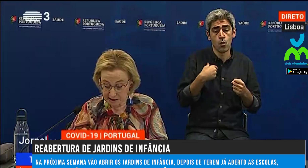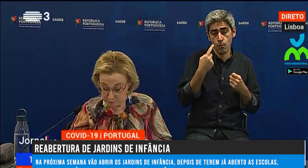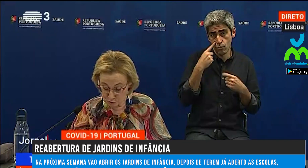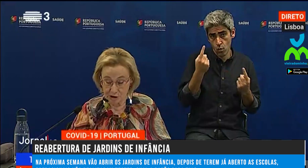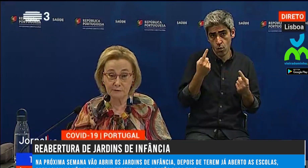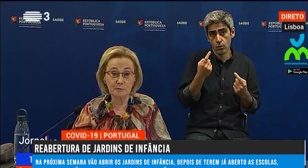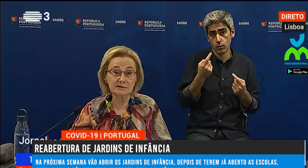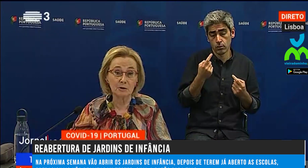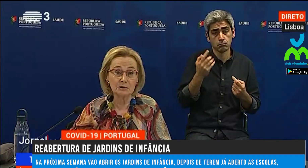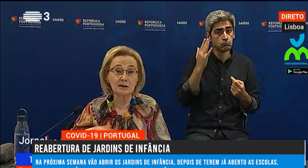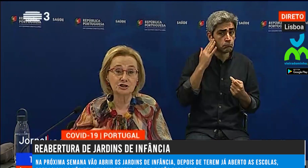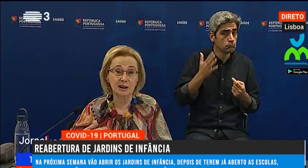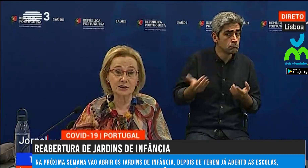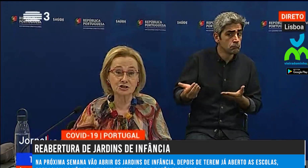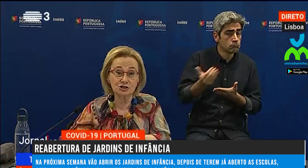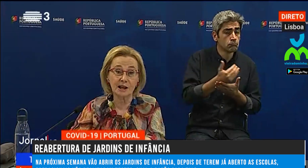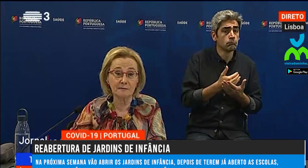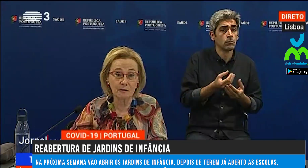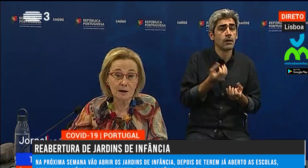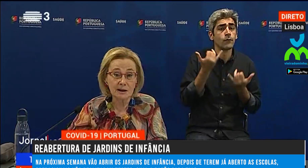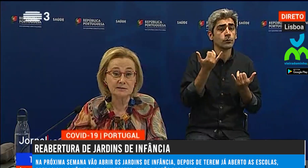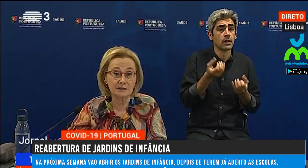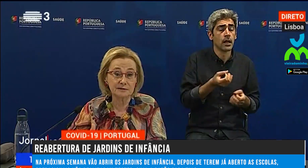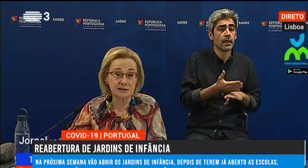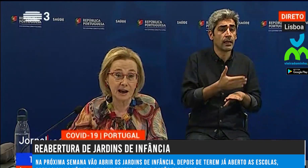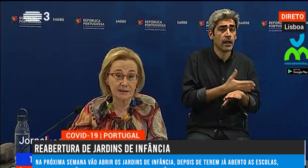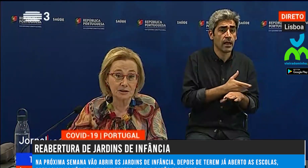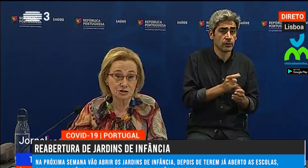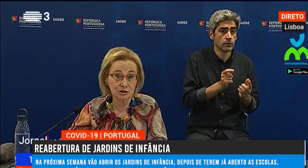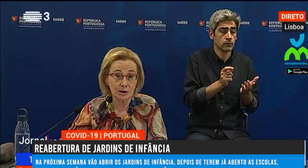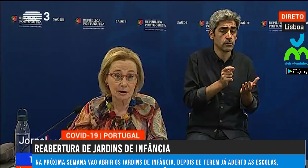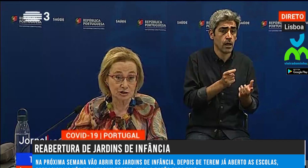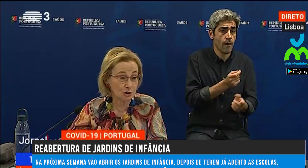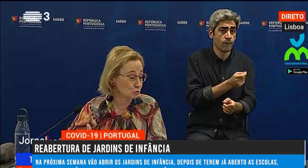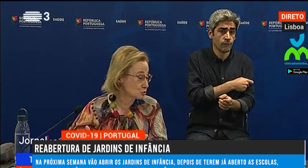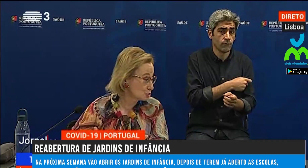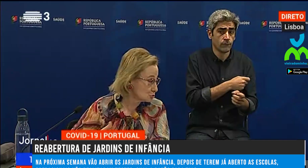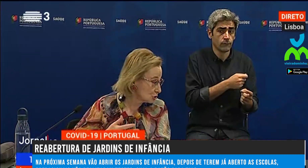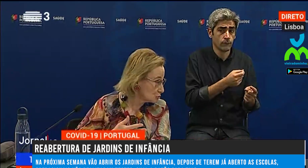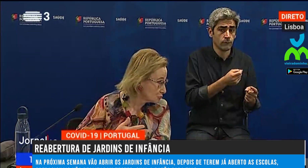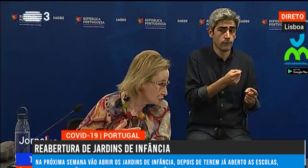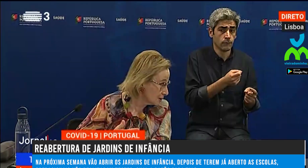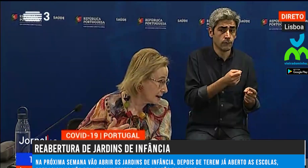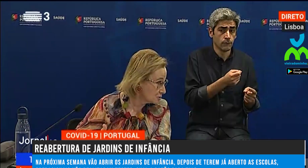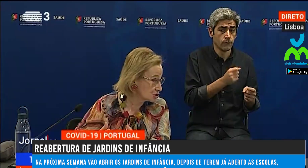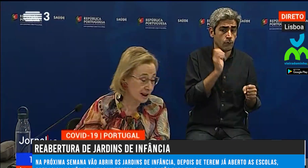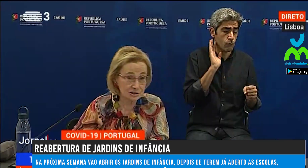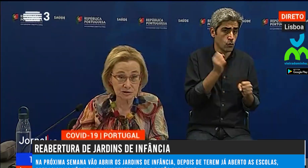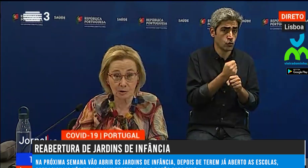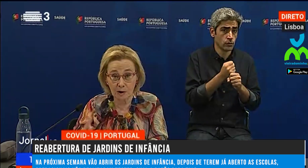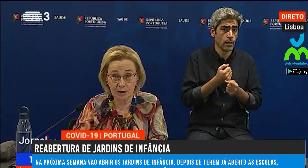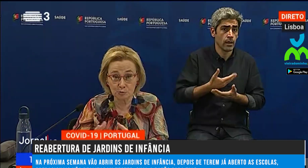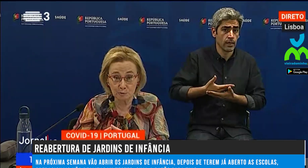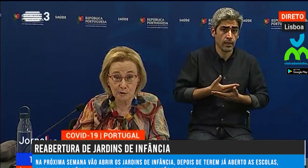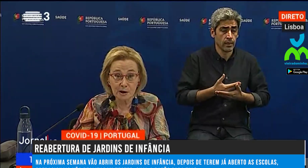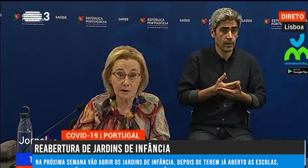e temos a informação de que as creches estavam a ser vacinadas, os funcionários das creches,